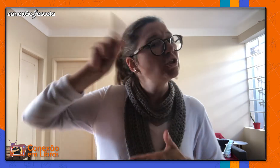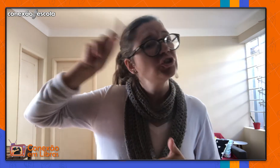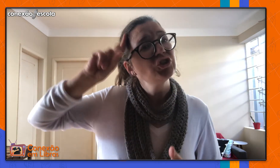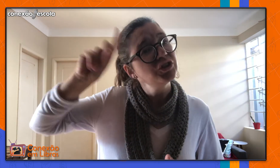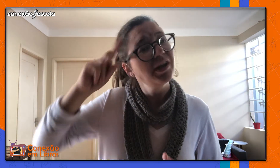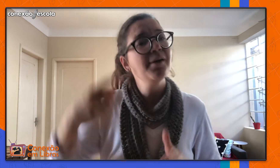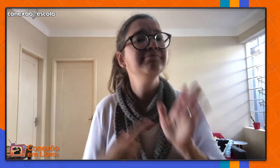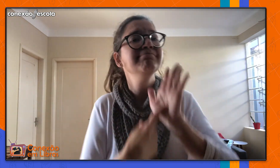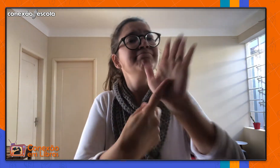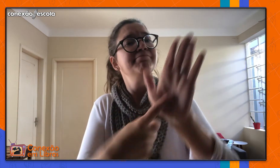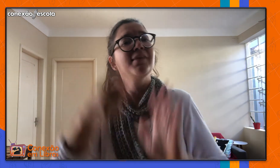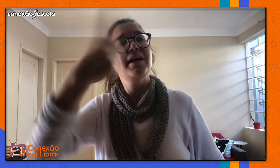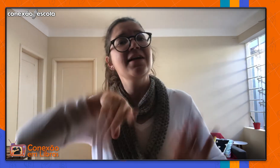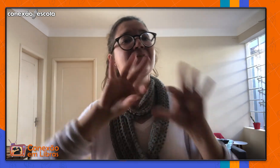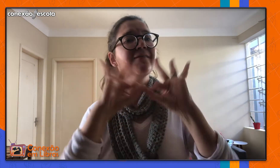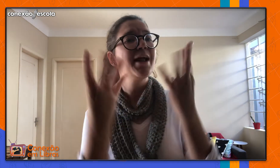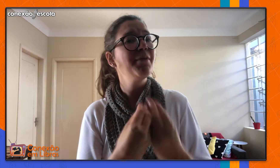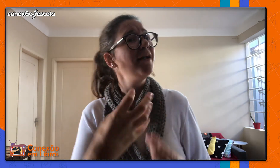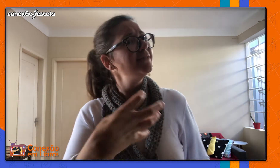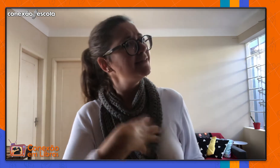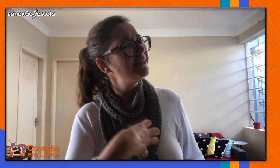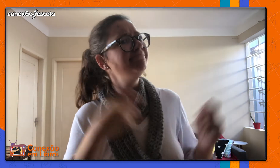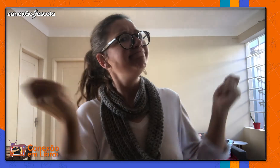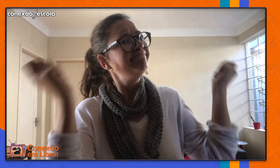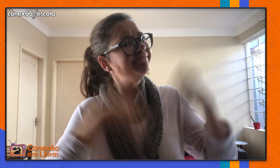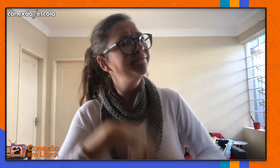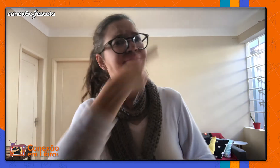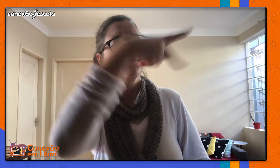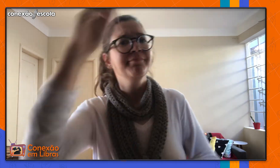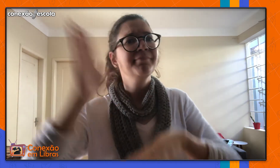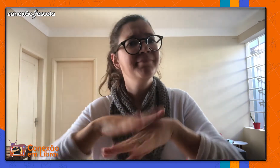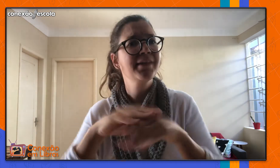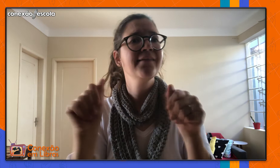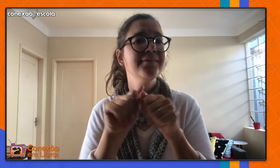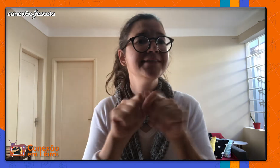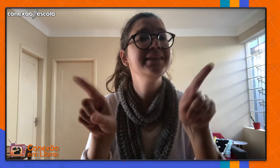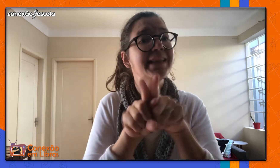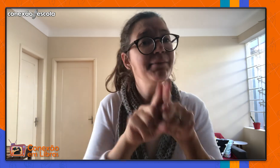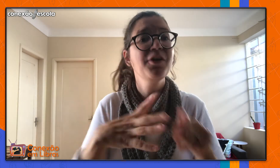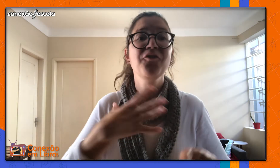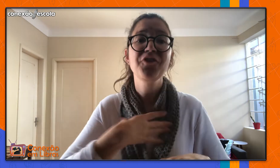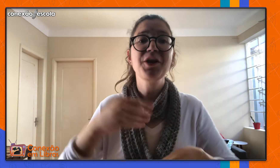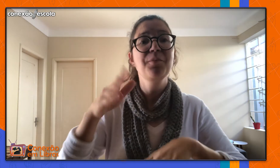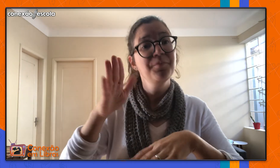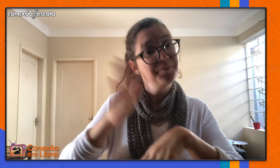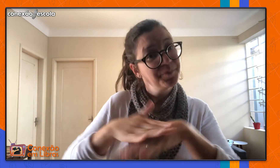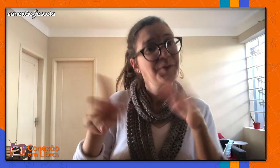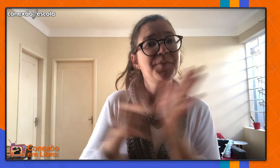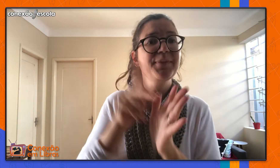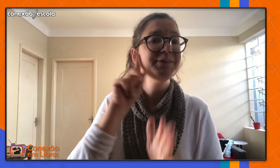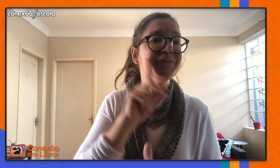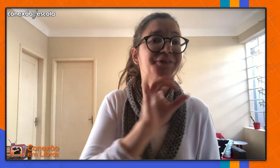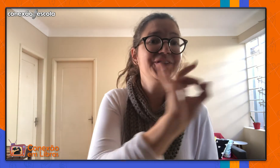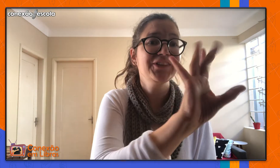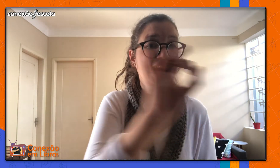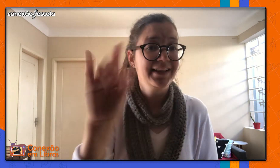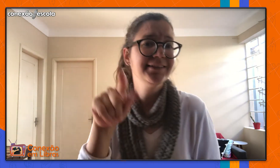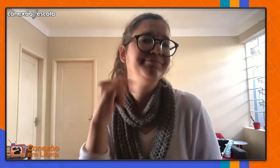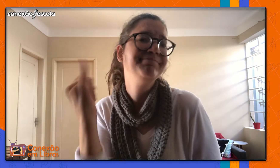filha, ela mesma contando histórias, mostrando como é que é a nossa família e mostrando a capacidade dela, autonomia. E